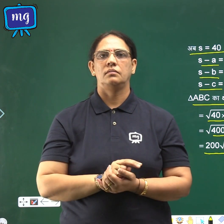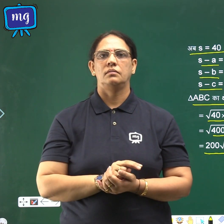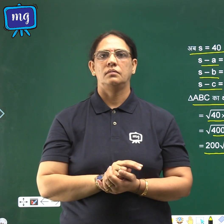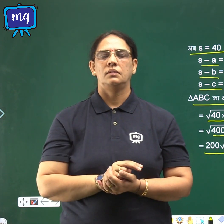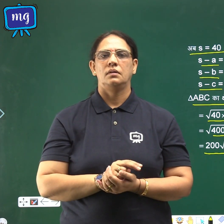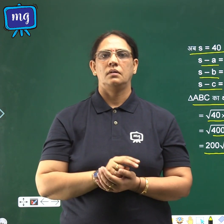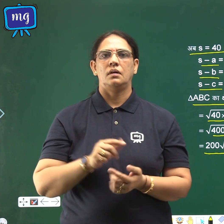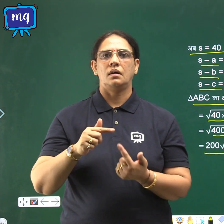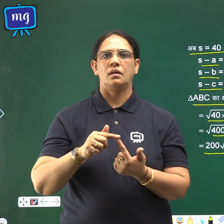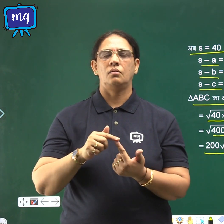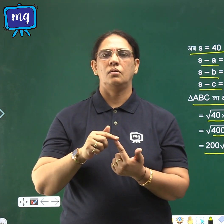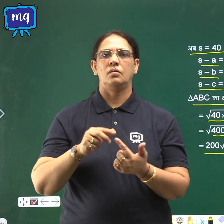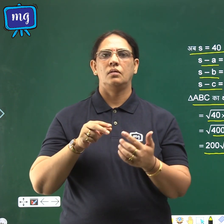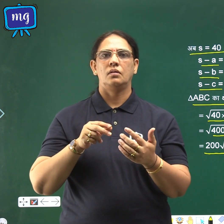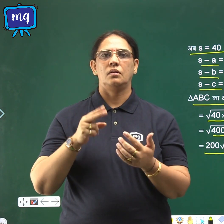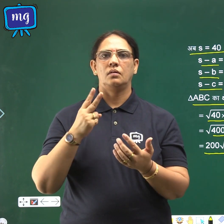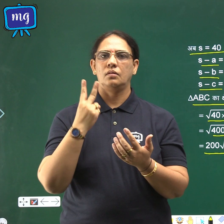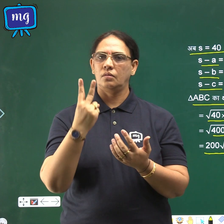अंडर रूट 2